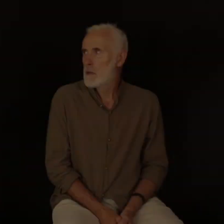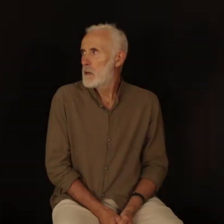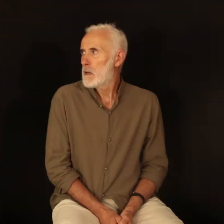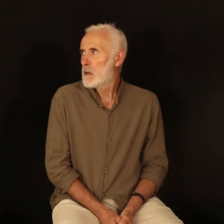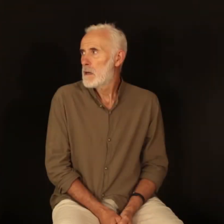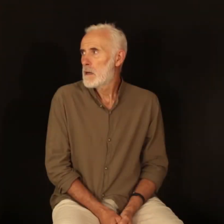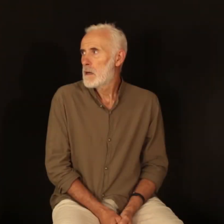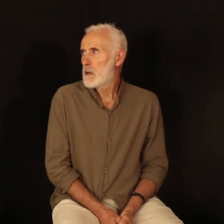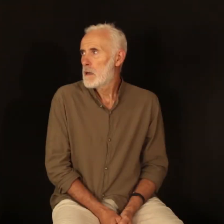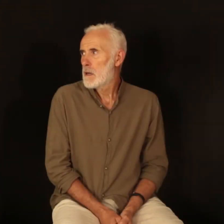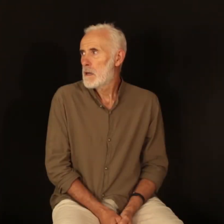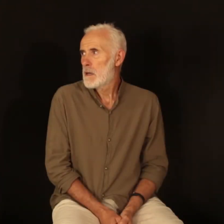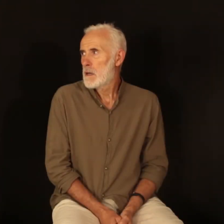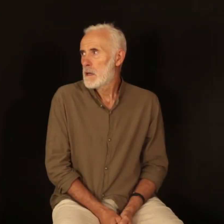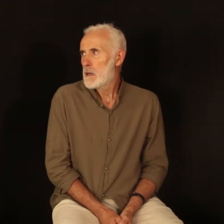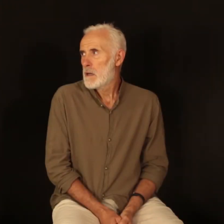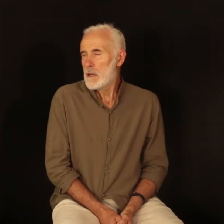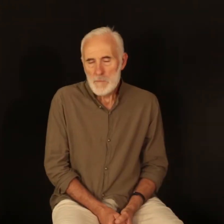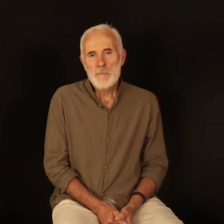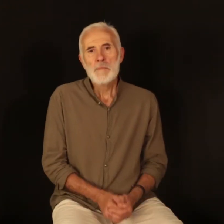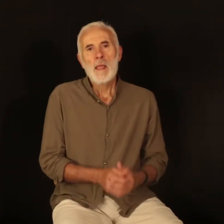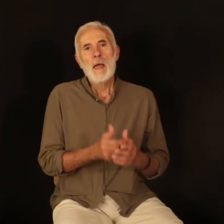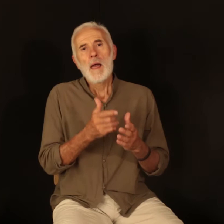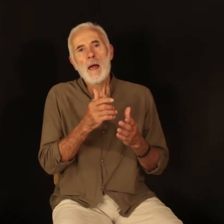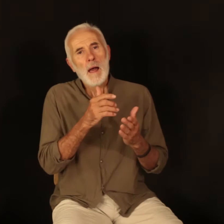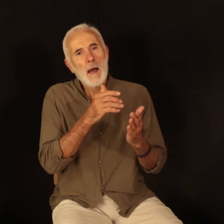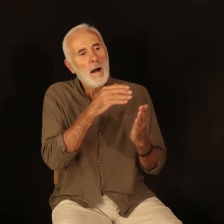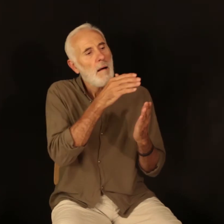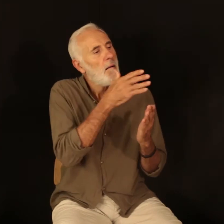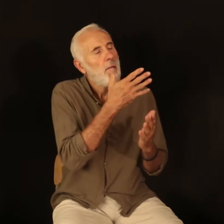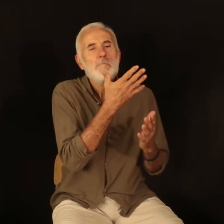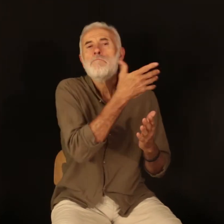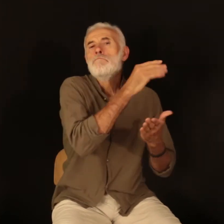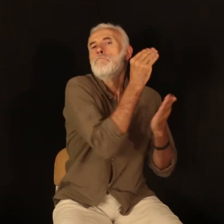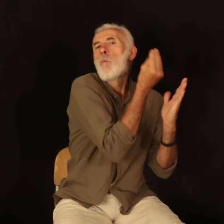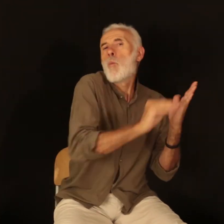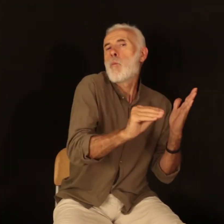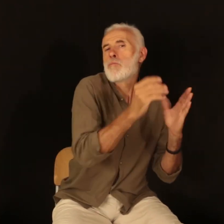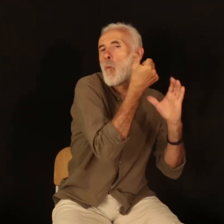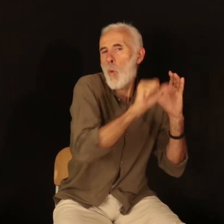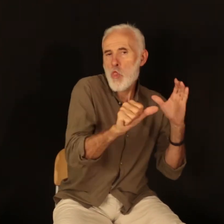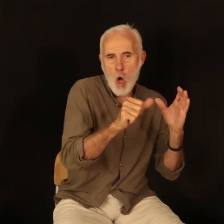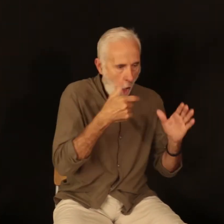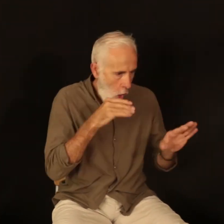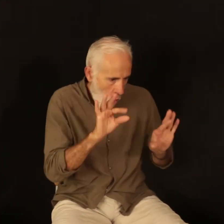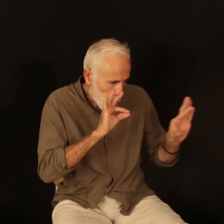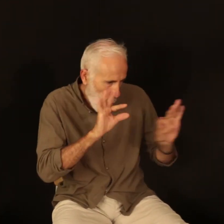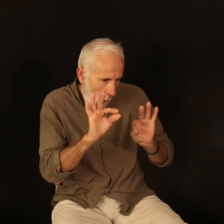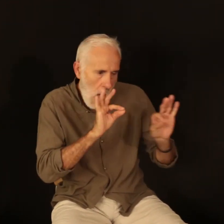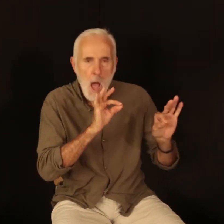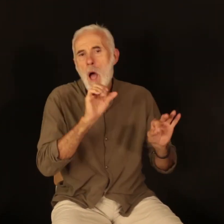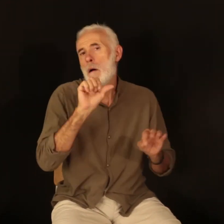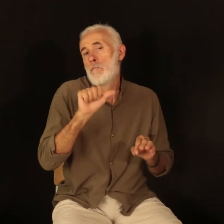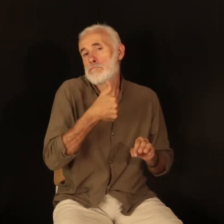Ce qui guide le choix des manuscrits, c'est à la fois, de manière très immédiate et facile, certaines thématiques,